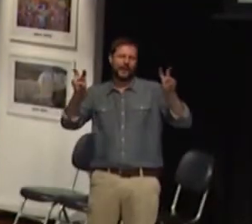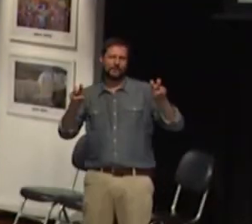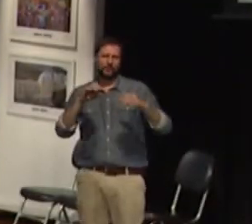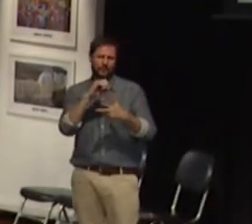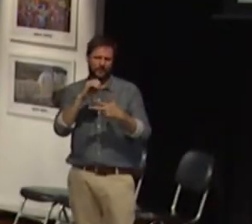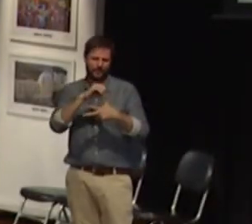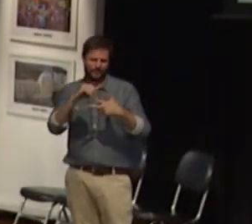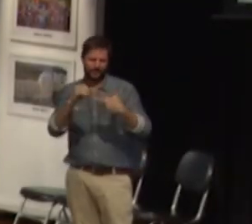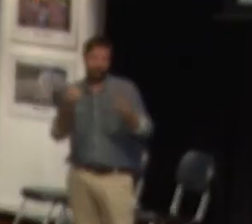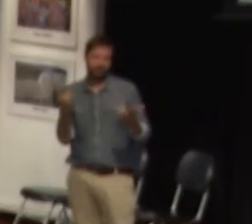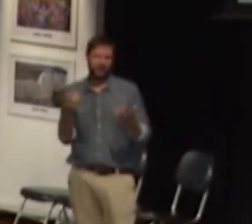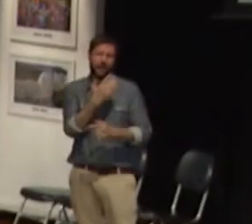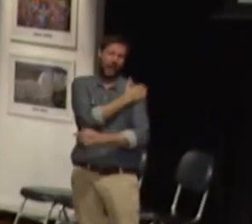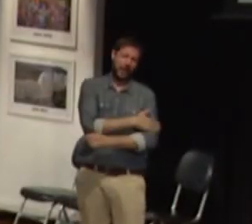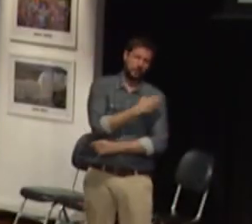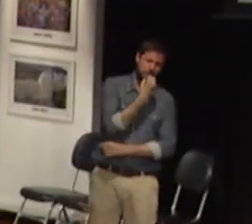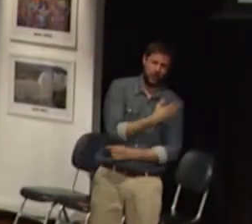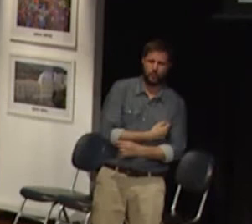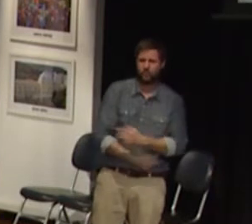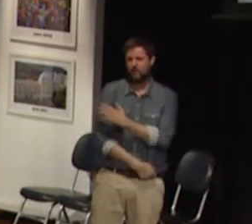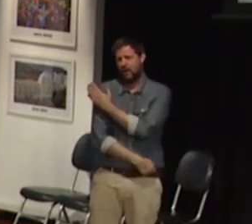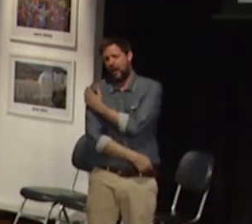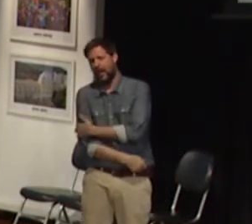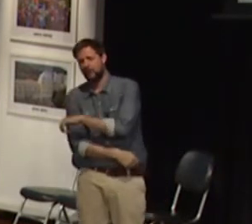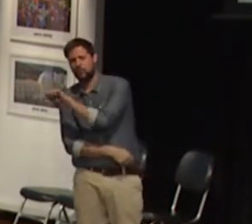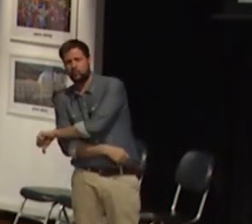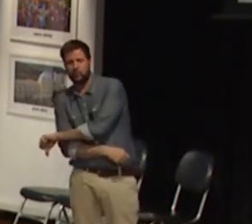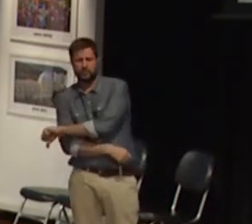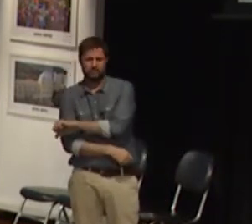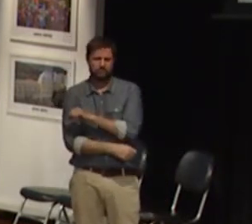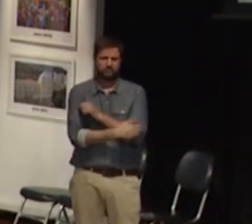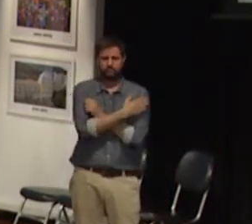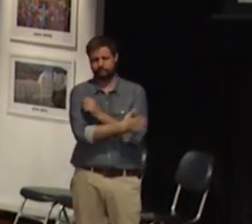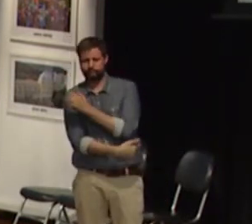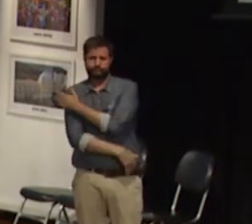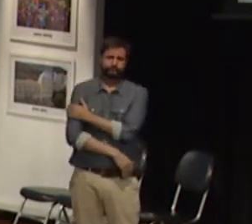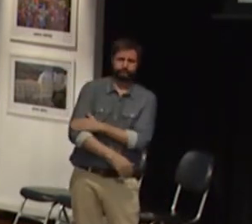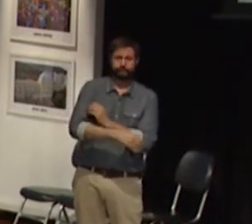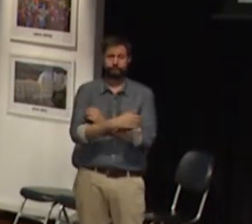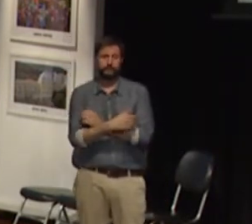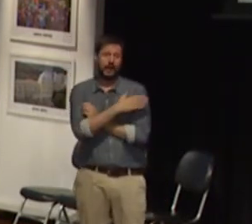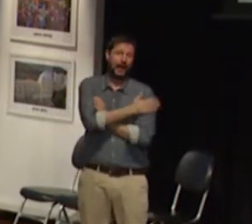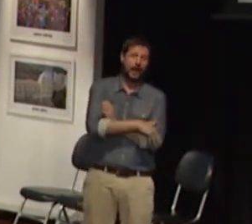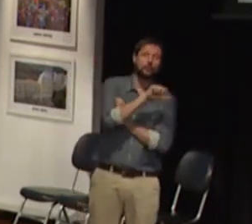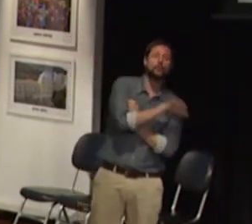Então, o tema do Enem, né? Teve alguns alunos que tem um lado bom e um lado ruim, né? Então, o